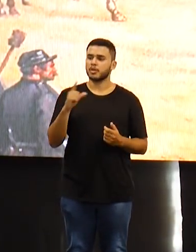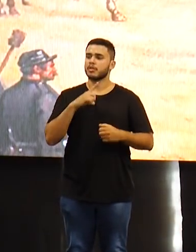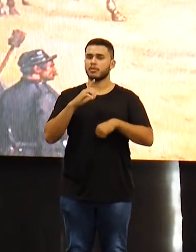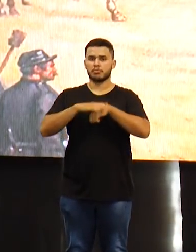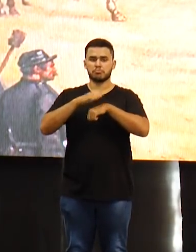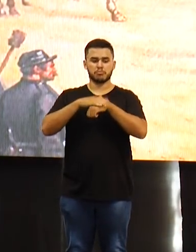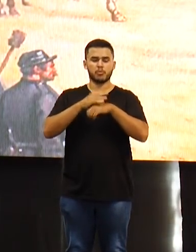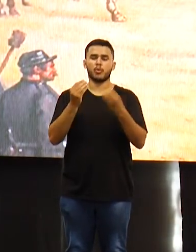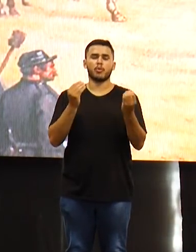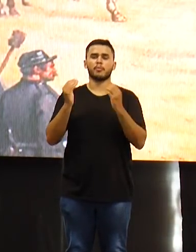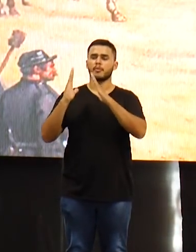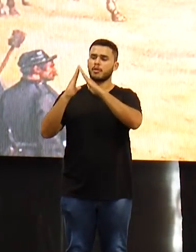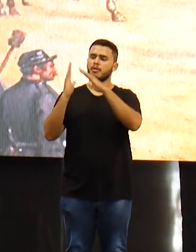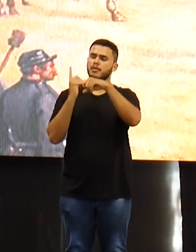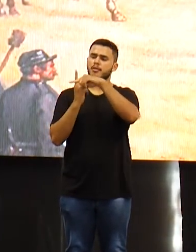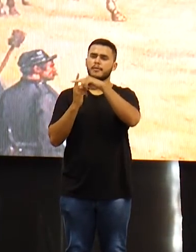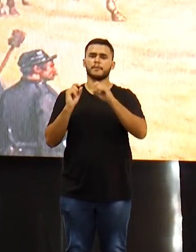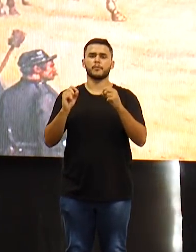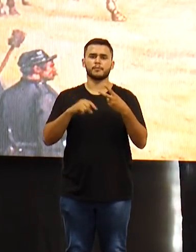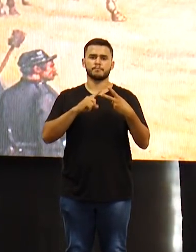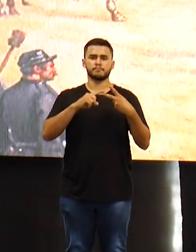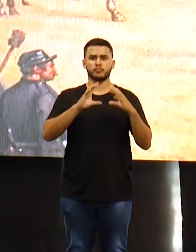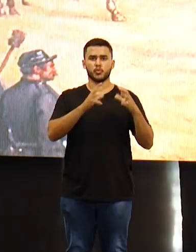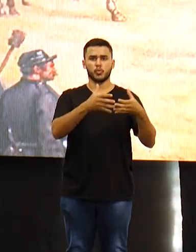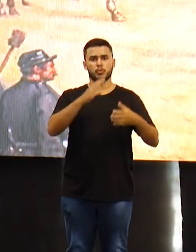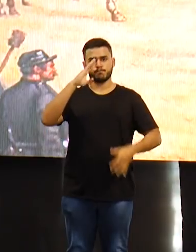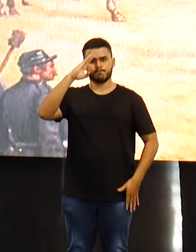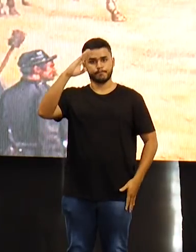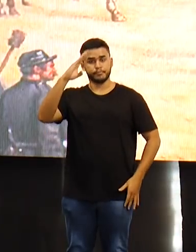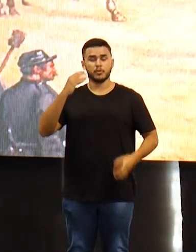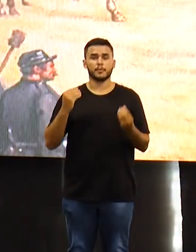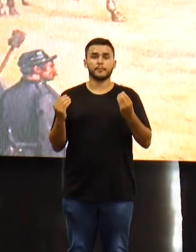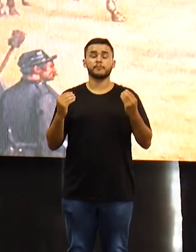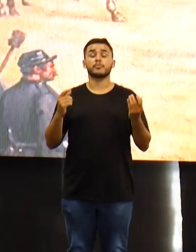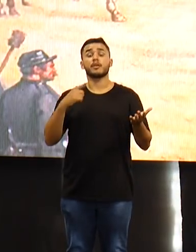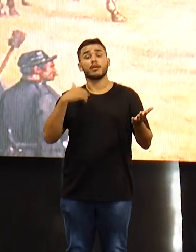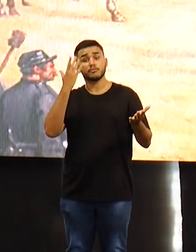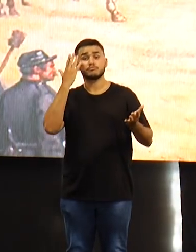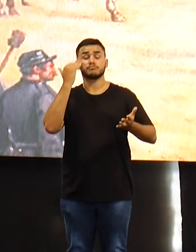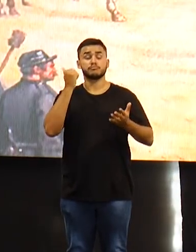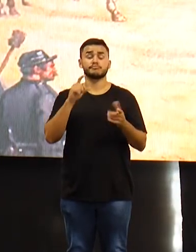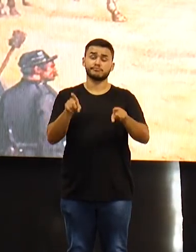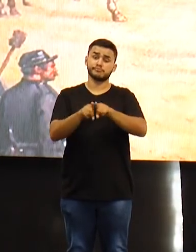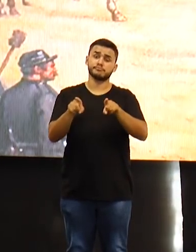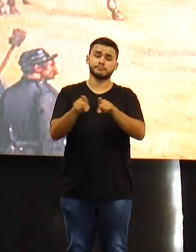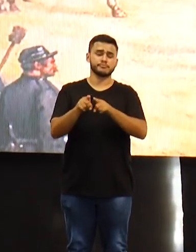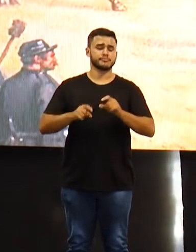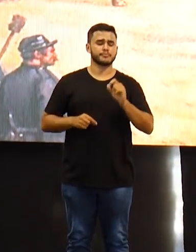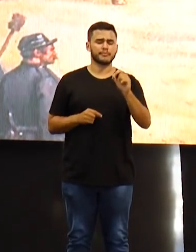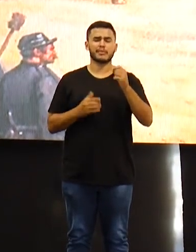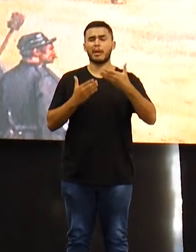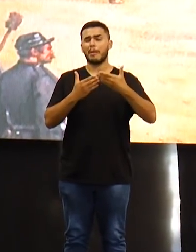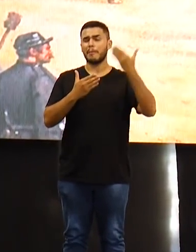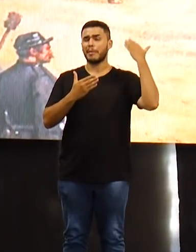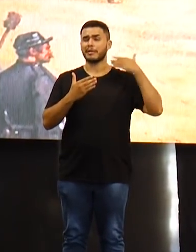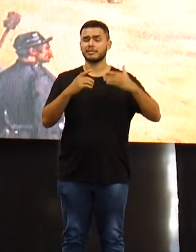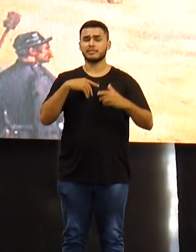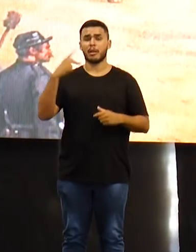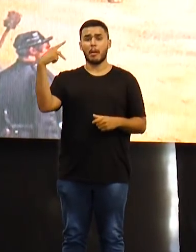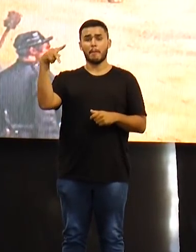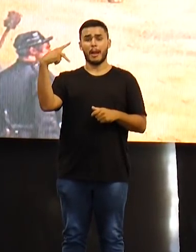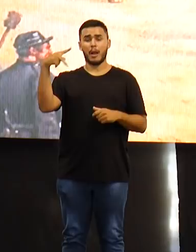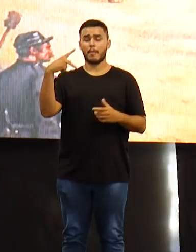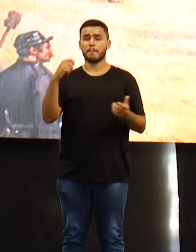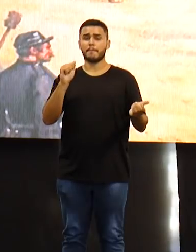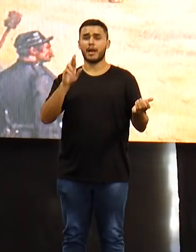que a igreja, no papel dos militares, a própria questão que nós temos lá atrás, na Guerra do Paraguai, em